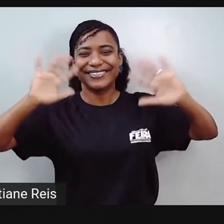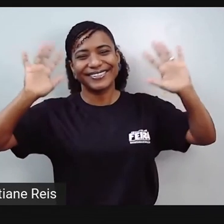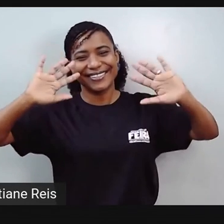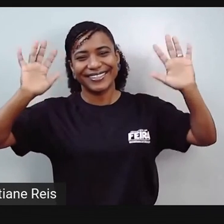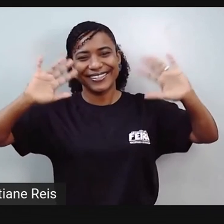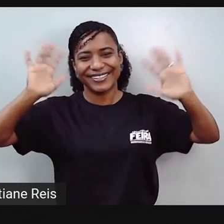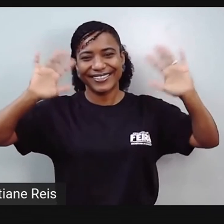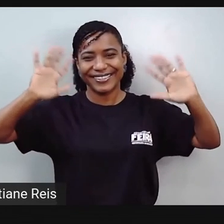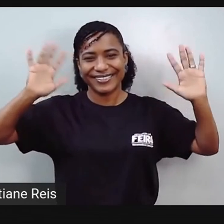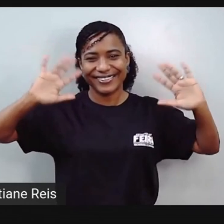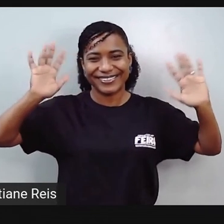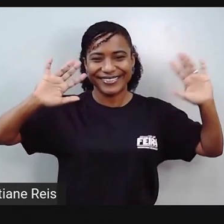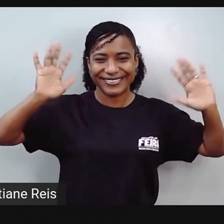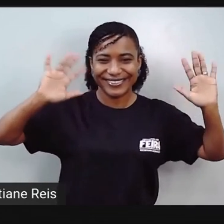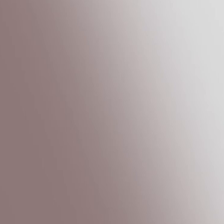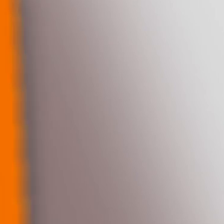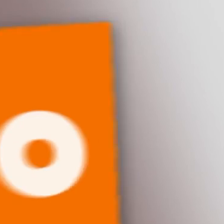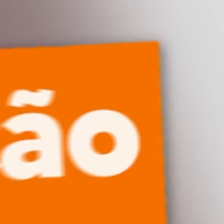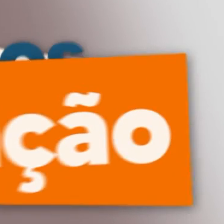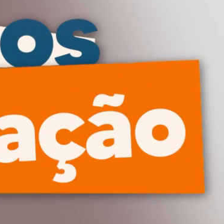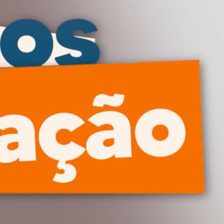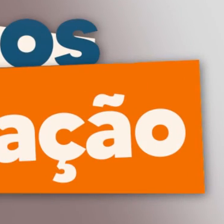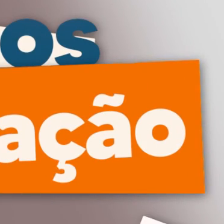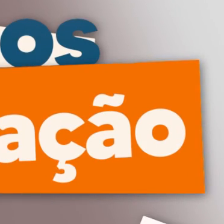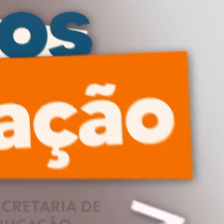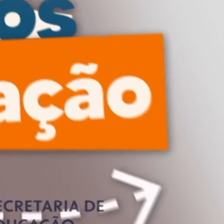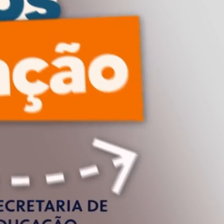Tchau. Tchau.